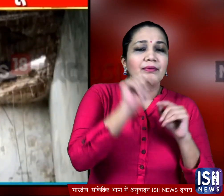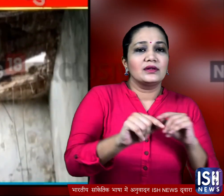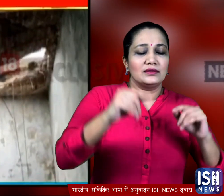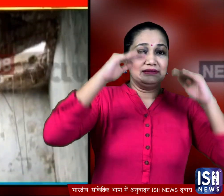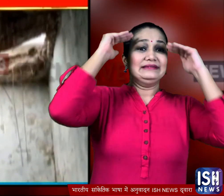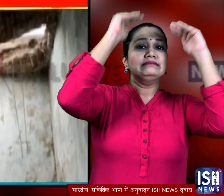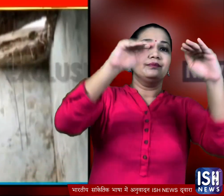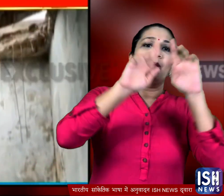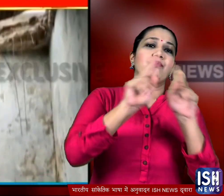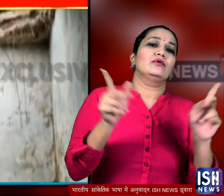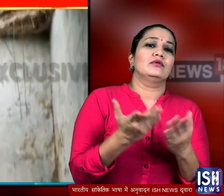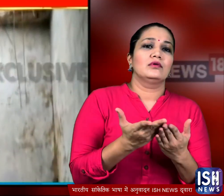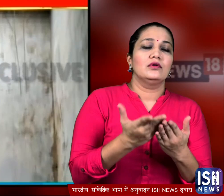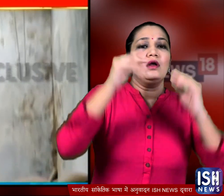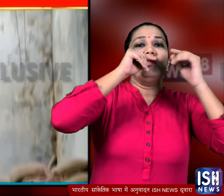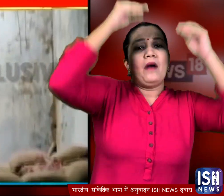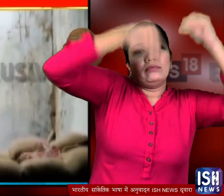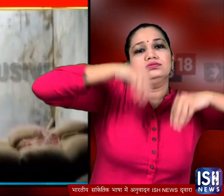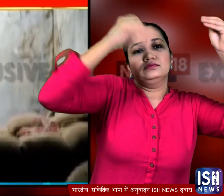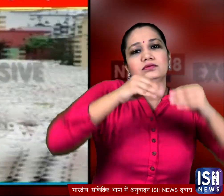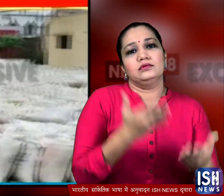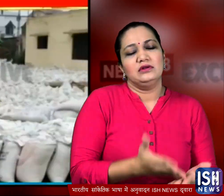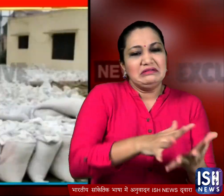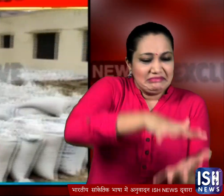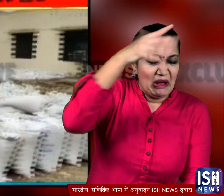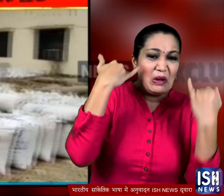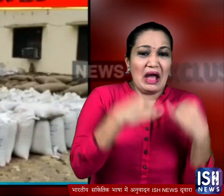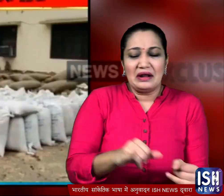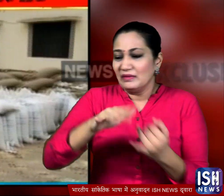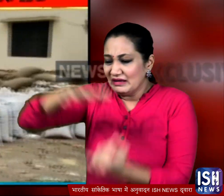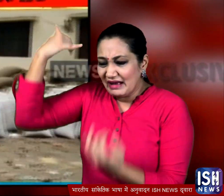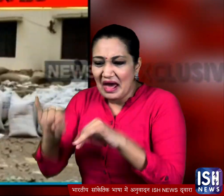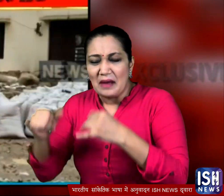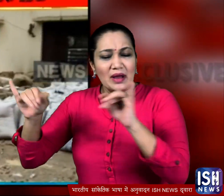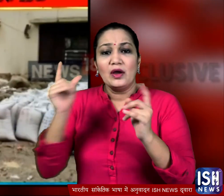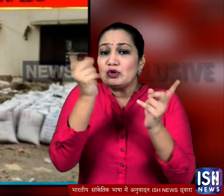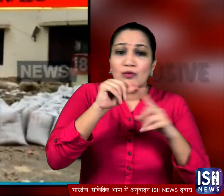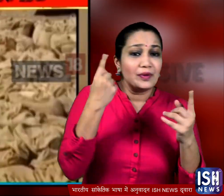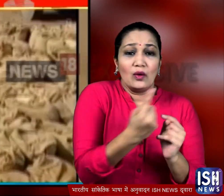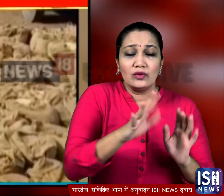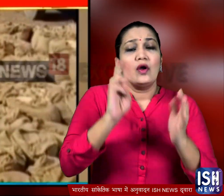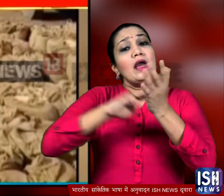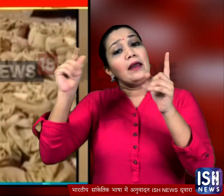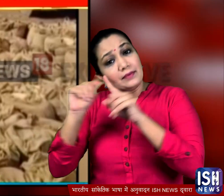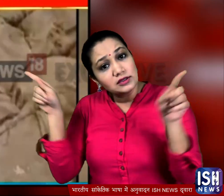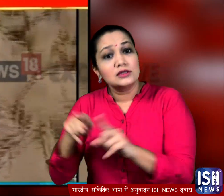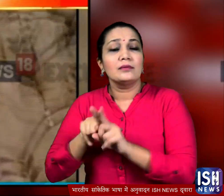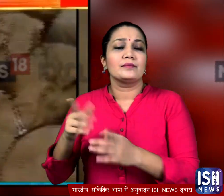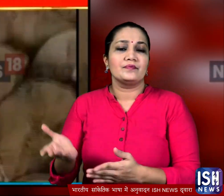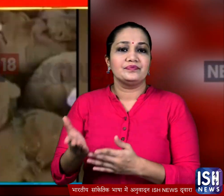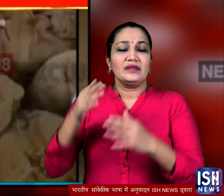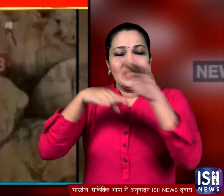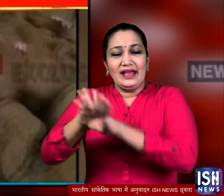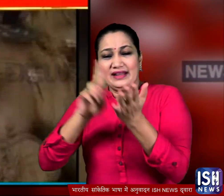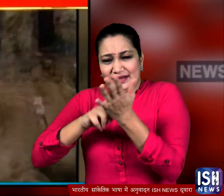गोदाम की छत टूट गई जिससे बारिश का पानी अंदर घुस गया। अनाज की बर्बादी की तस्वीरें केवल उत्तर प्रदेश से ही नहीं, मध्य प्रदेश से भी आई, जहां